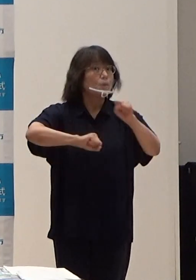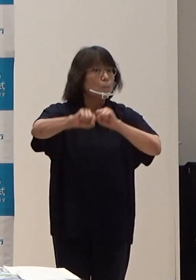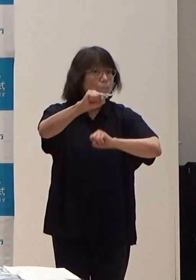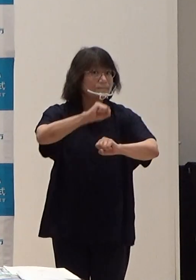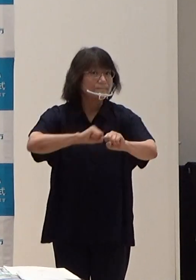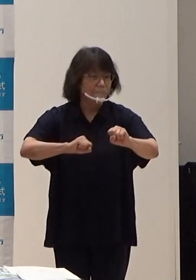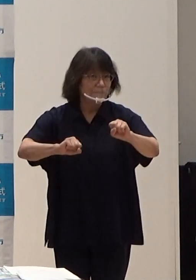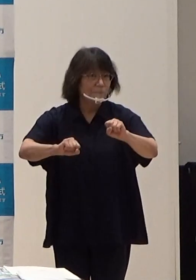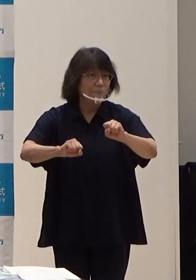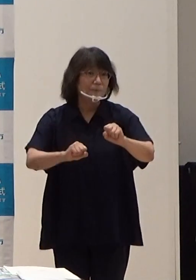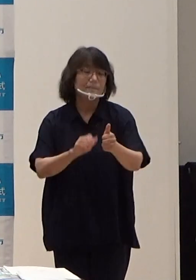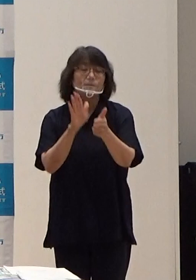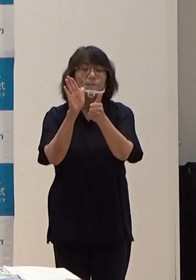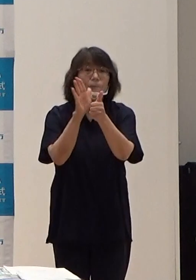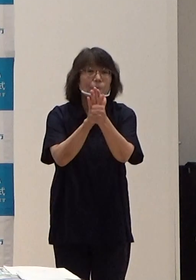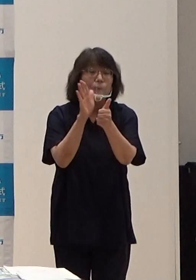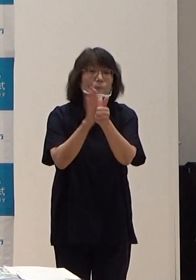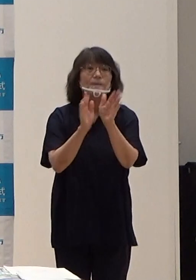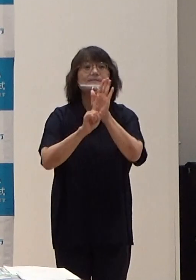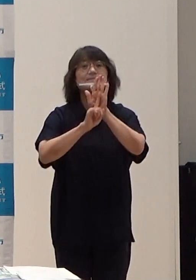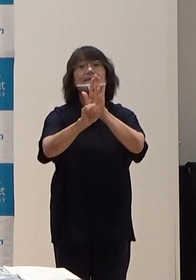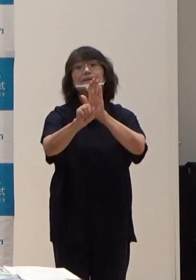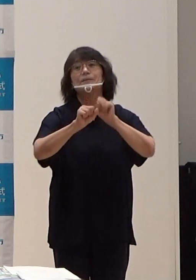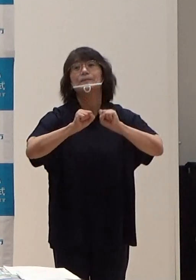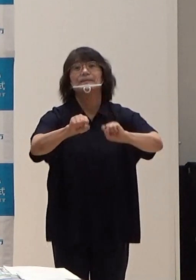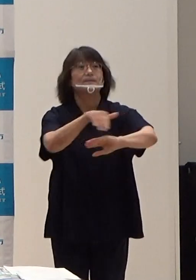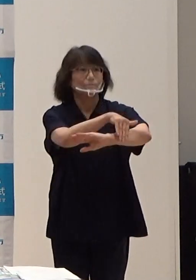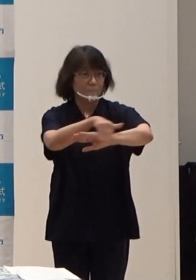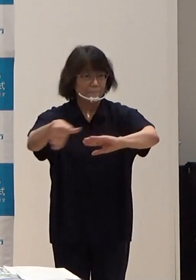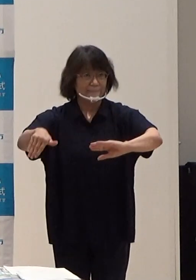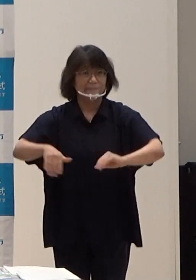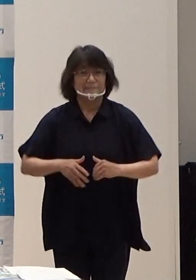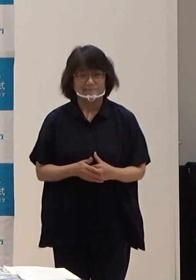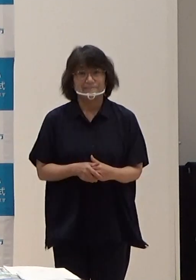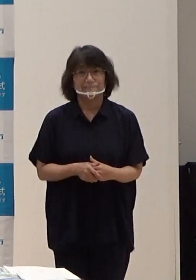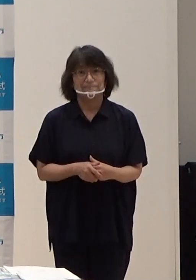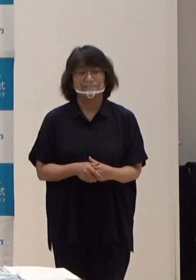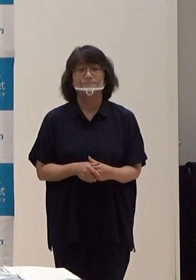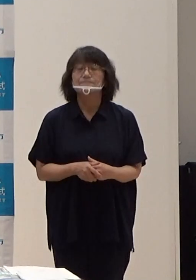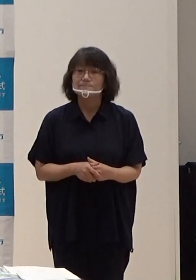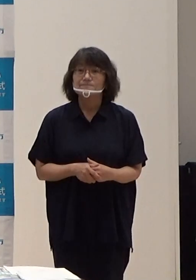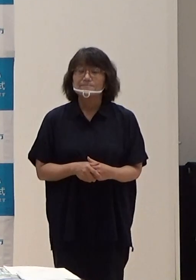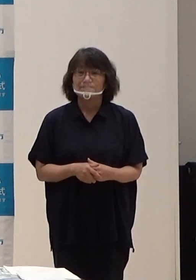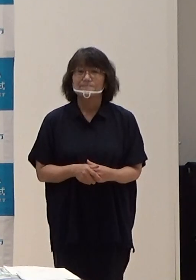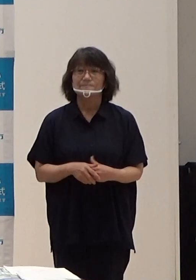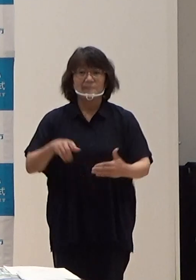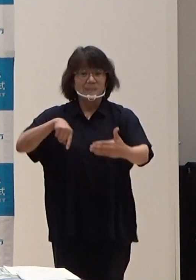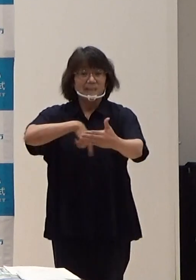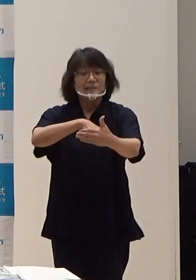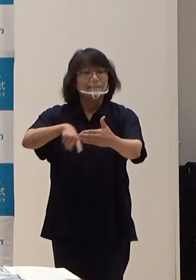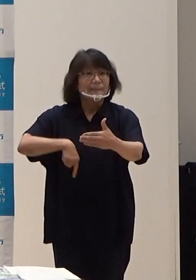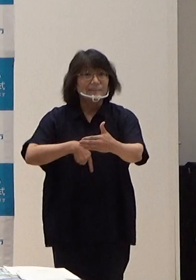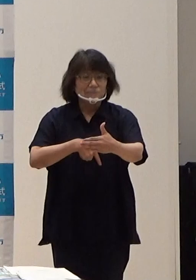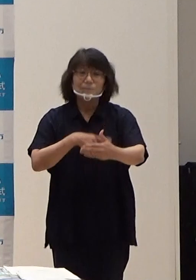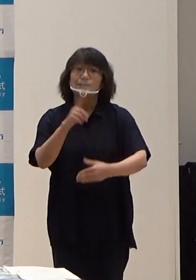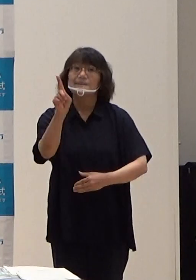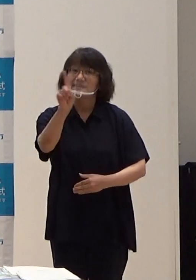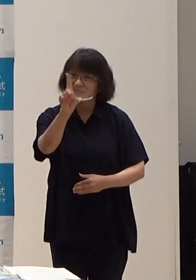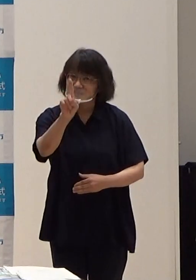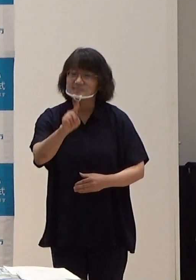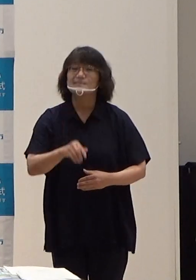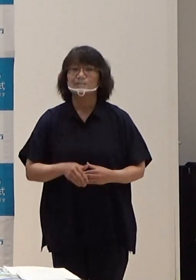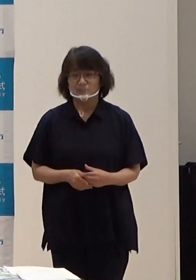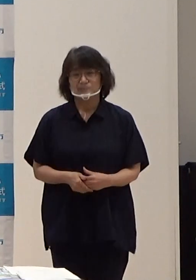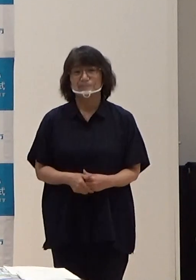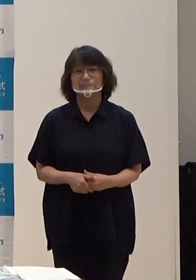画宣言を申し上げる次第でございます。具体的にどのようなことをしていくかということでござい